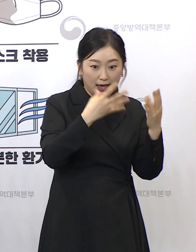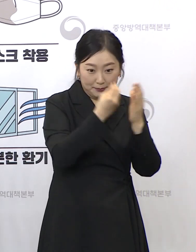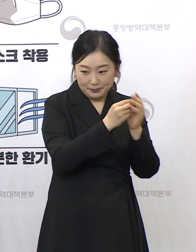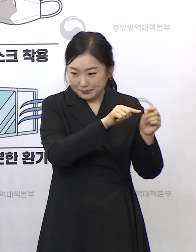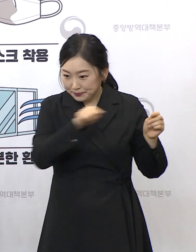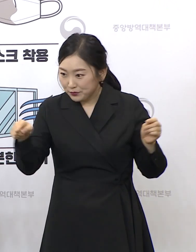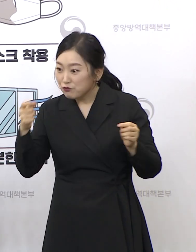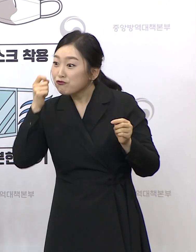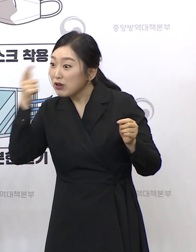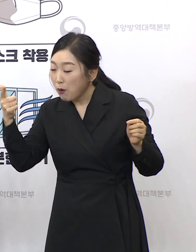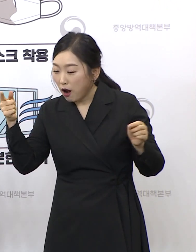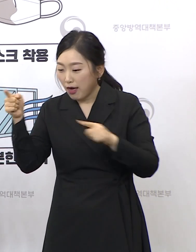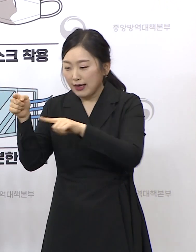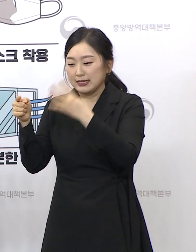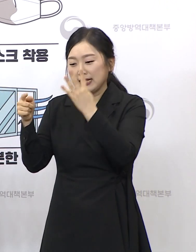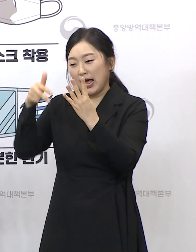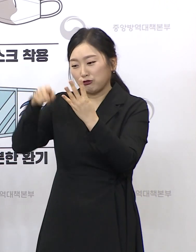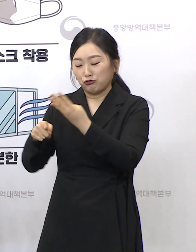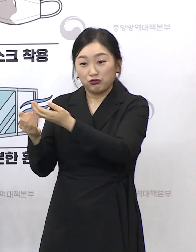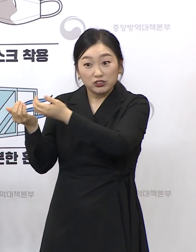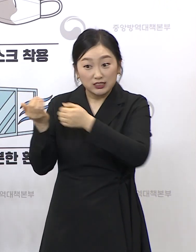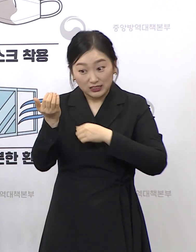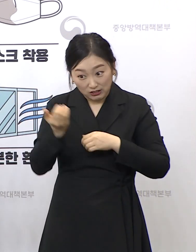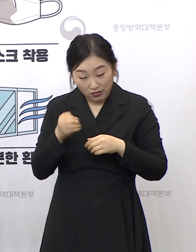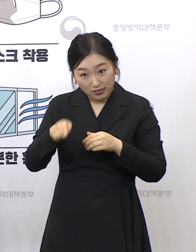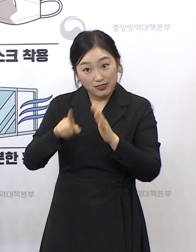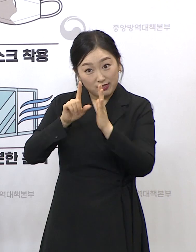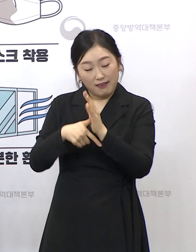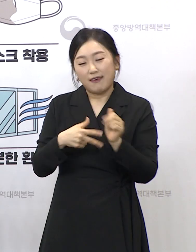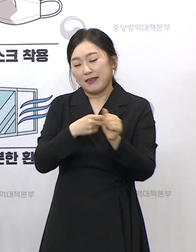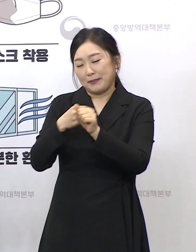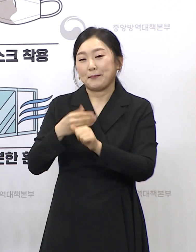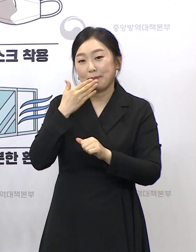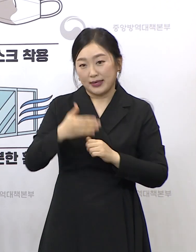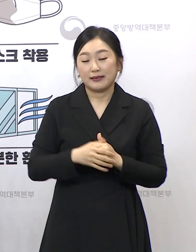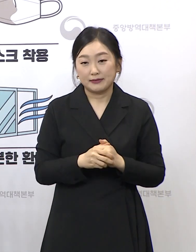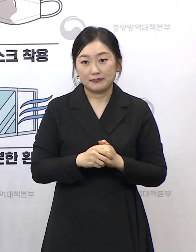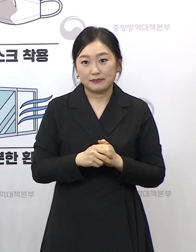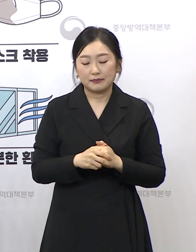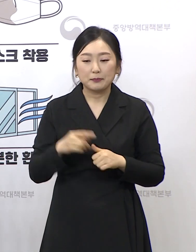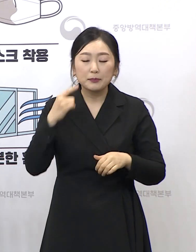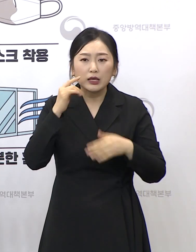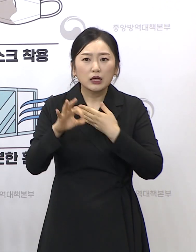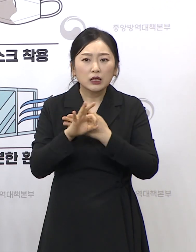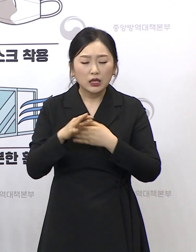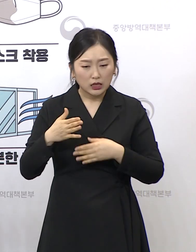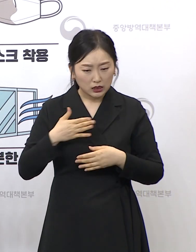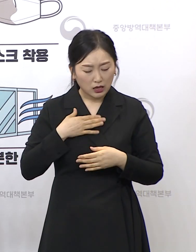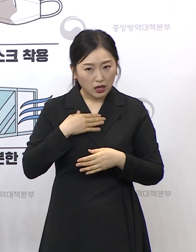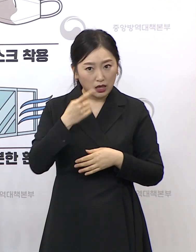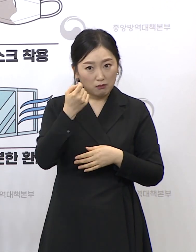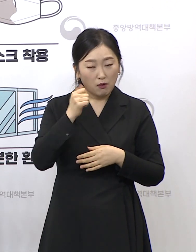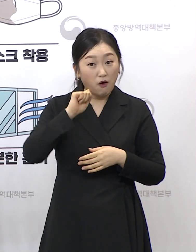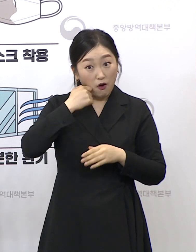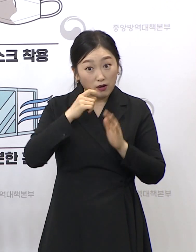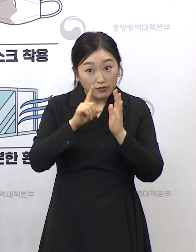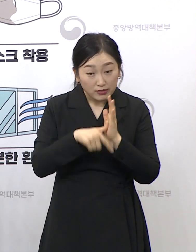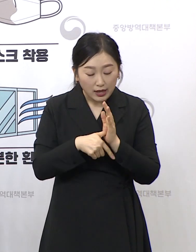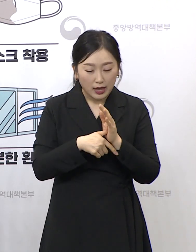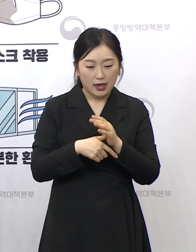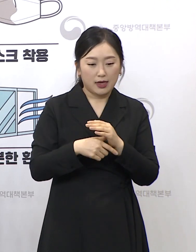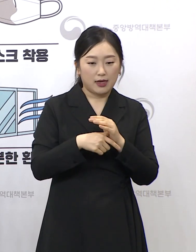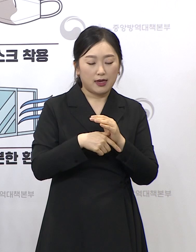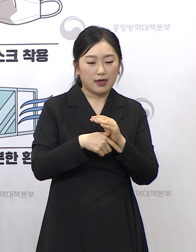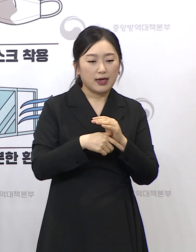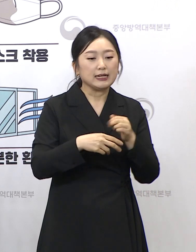면역 저하자에 해당되지만 사전 안내를 받지 못하신 경우에는 의사소견을 받으셔서 보건소에서 직접